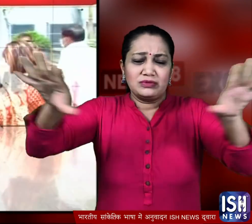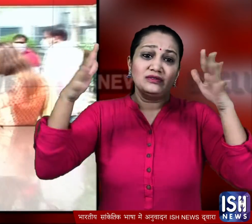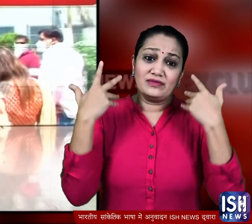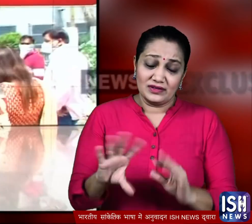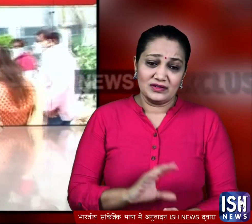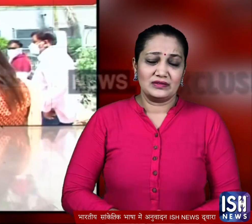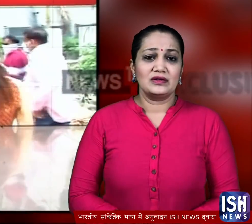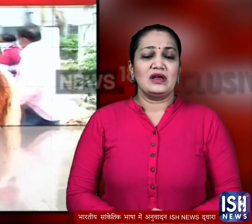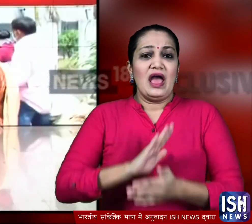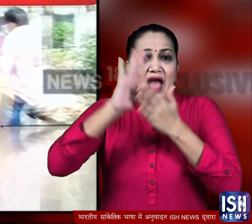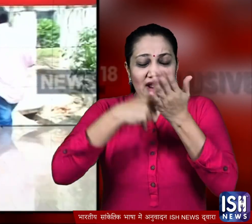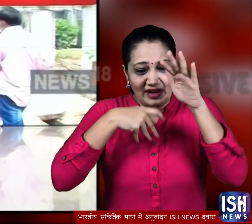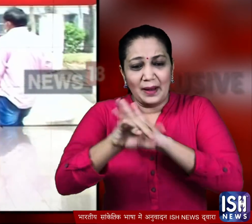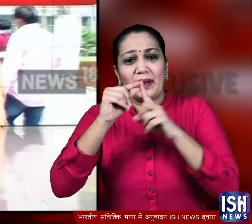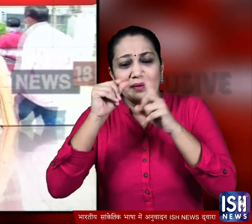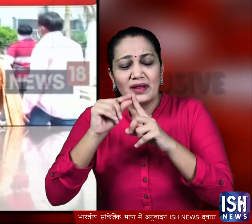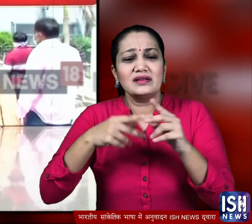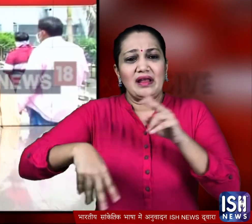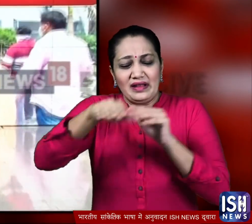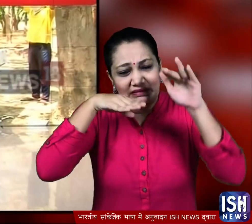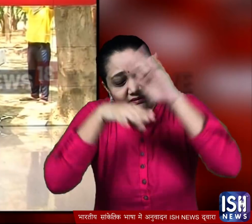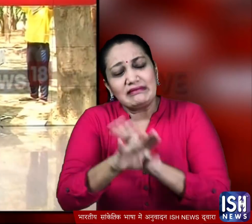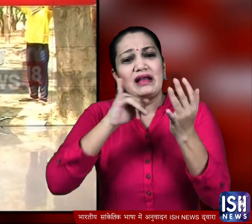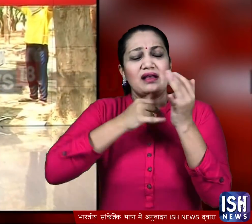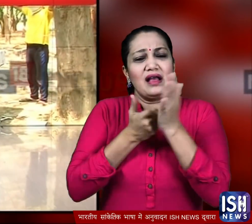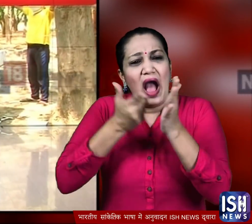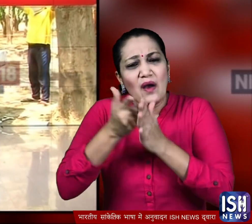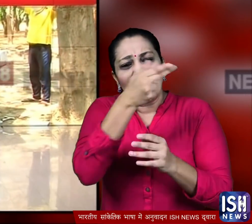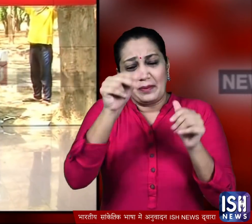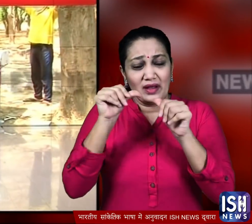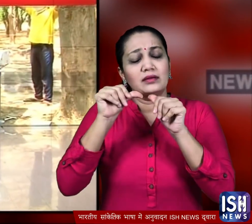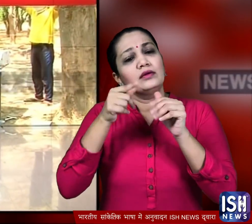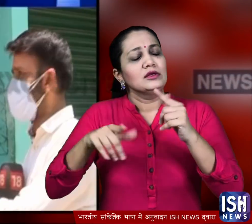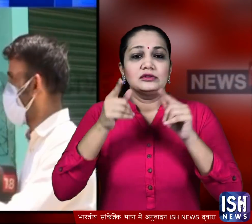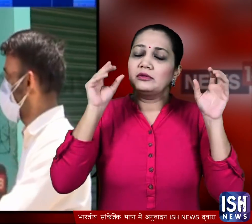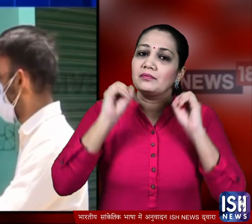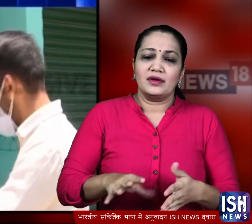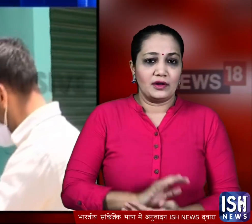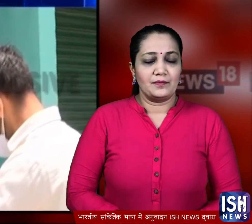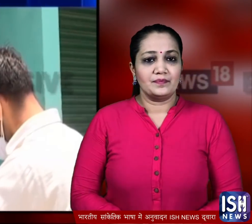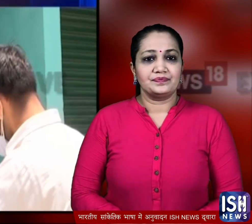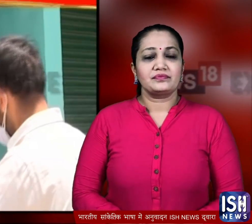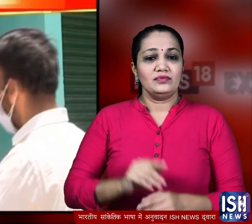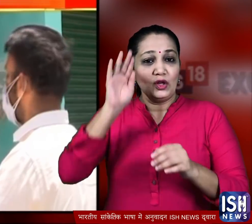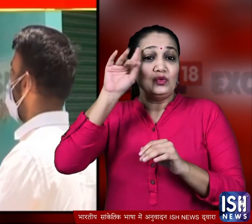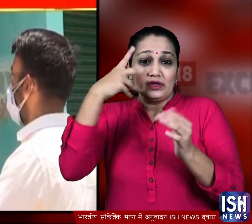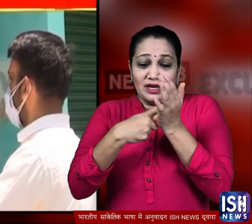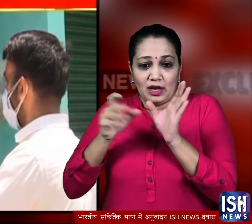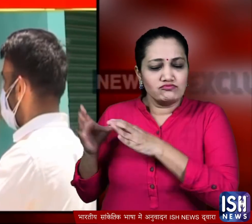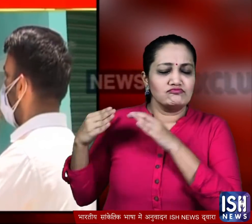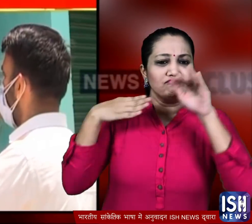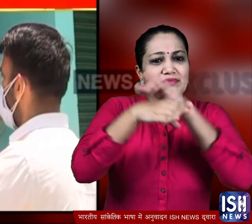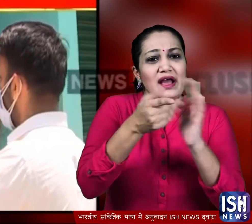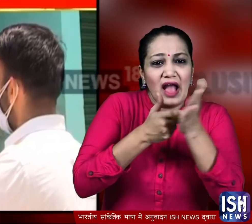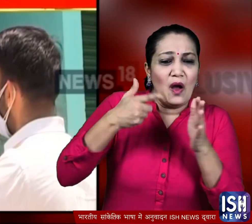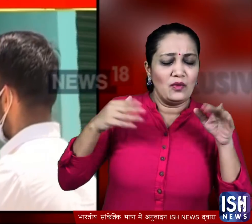अपने पैर पसार चुका है। हरियाणा के पलवल में औरंगाबाद गांव के हालात भी काफी खराब हैं। जिसकी जानकारी वहां पहुंची न्यूज़ 18